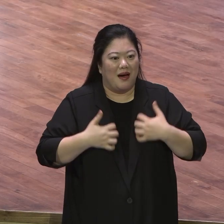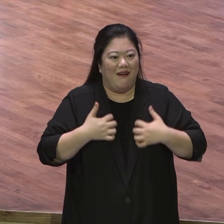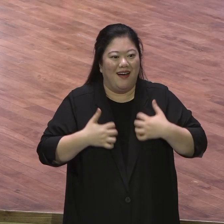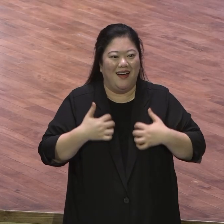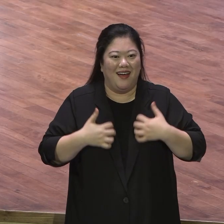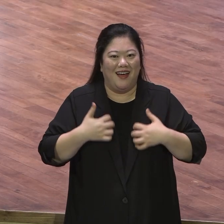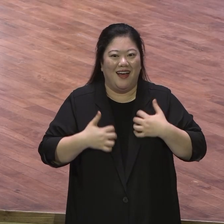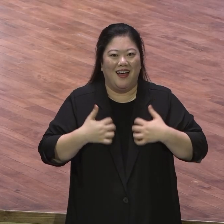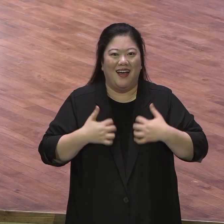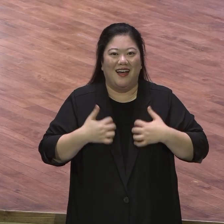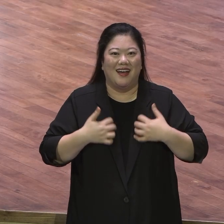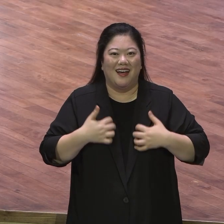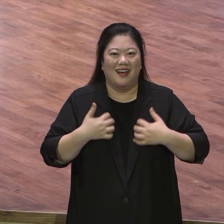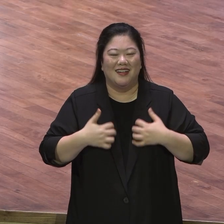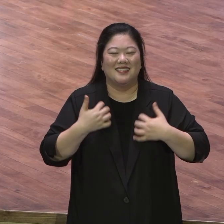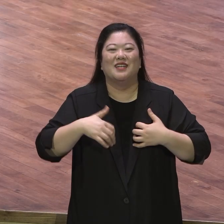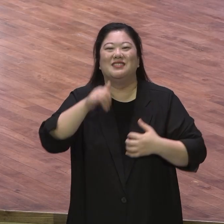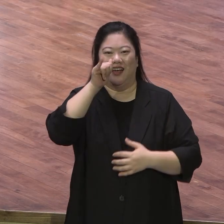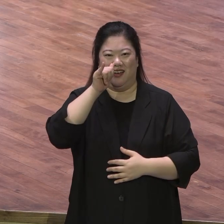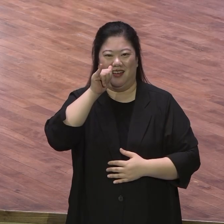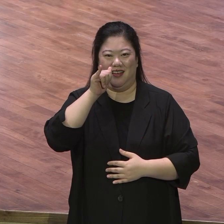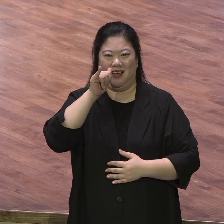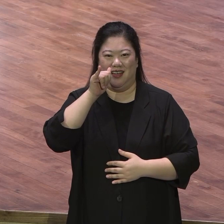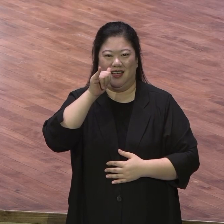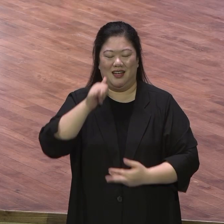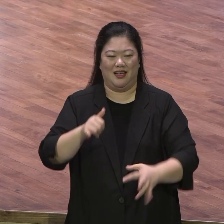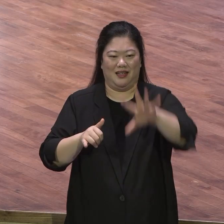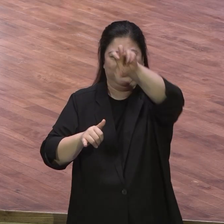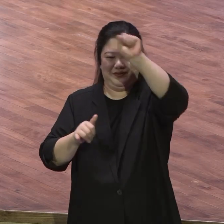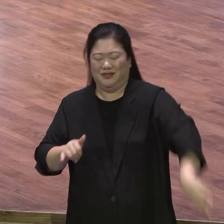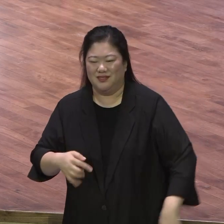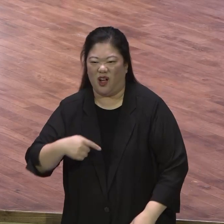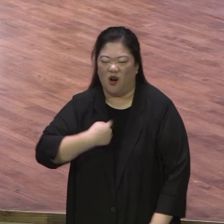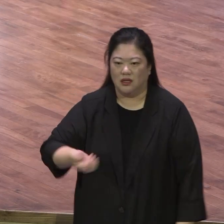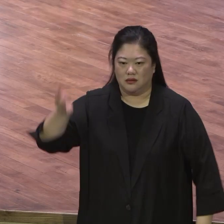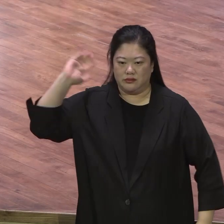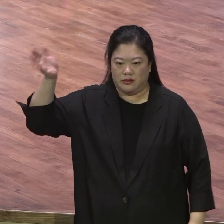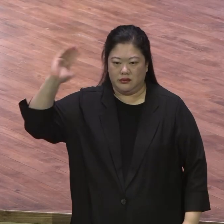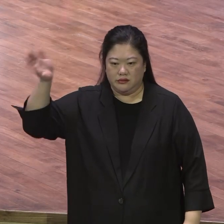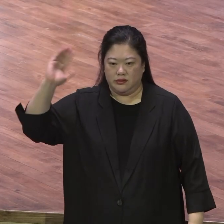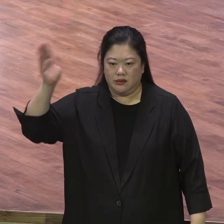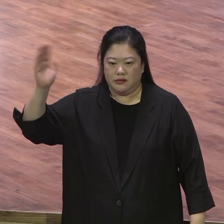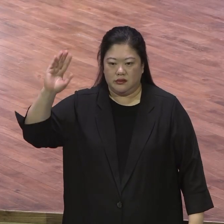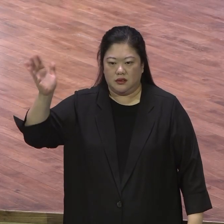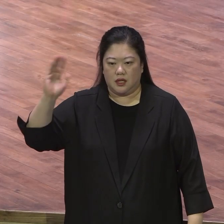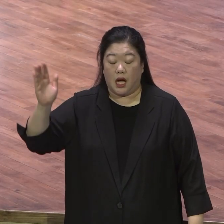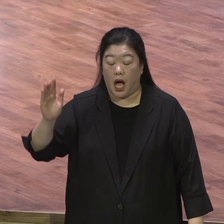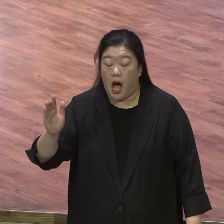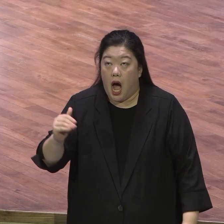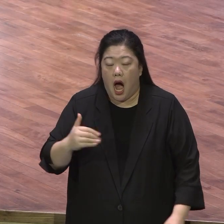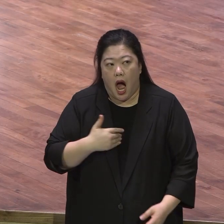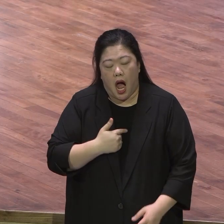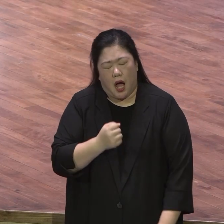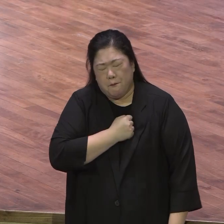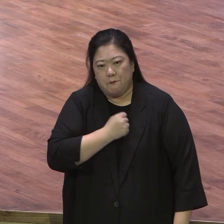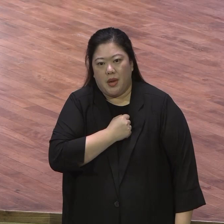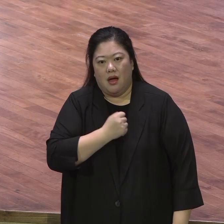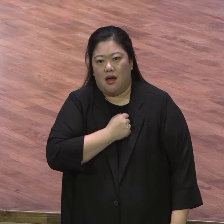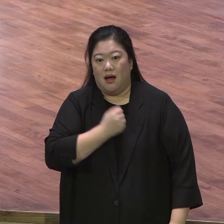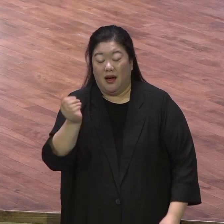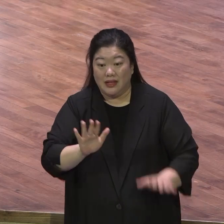너무 여러분 얼굴을 못 보니까 이렇게 줌을 통해 화면을 통해 보는 것만 해도 너무 제가